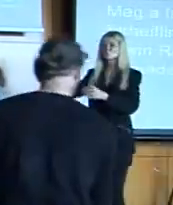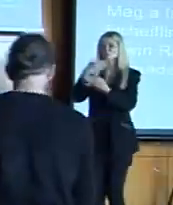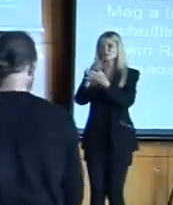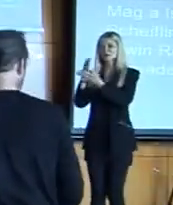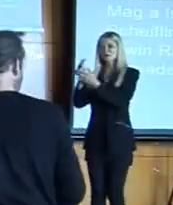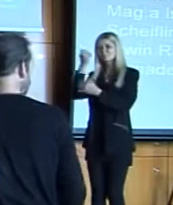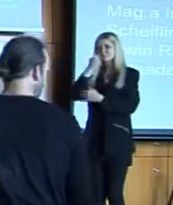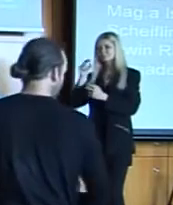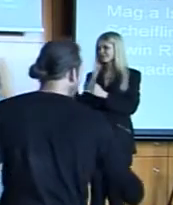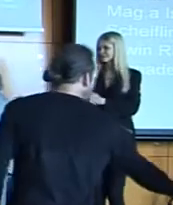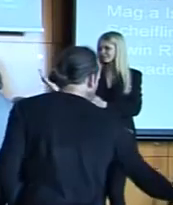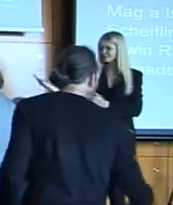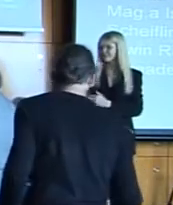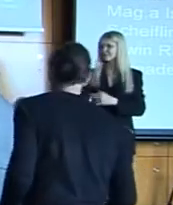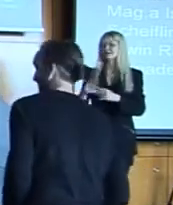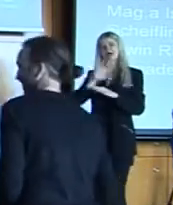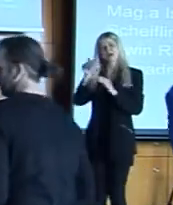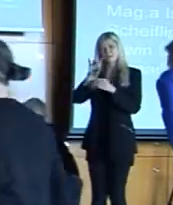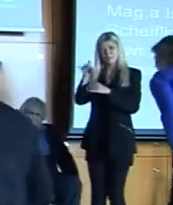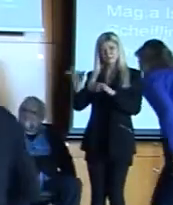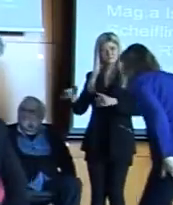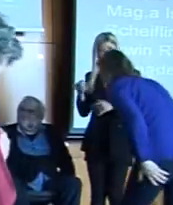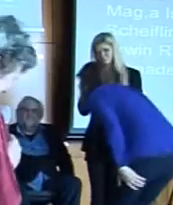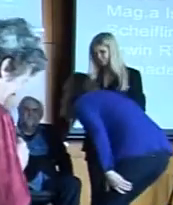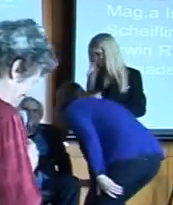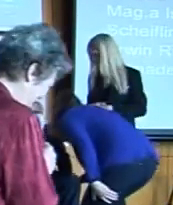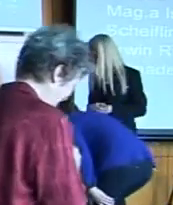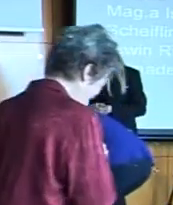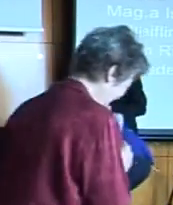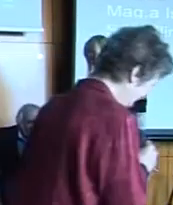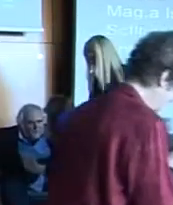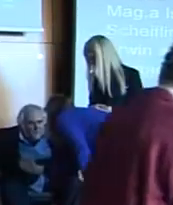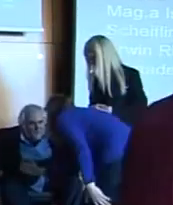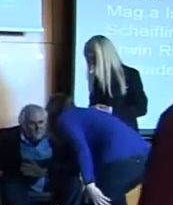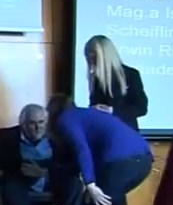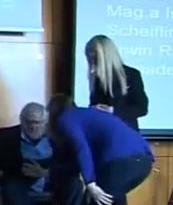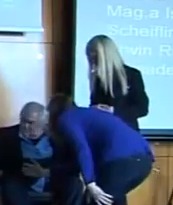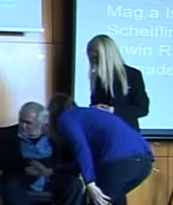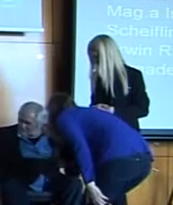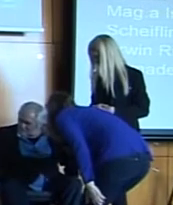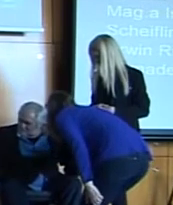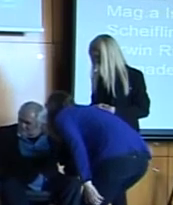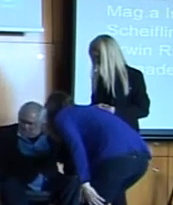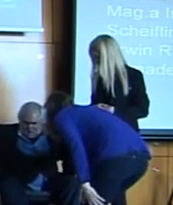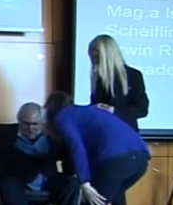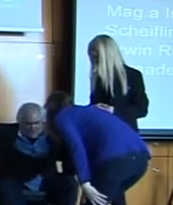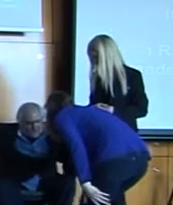alle einen Platz? Probieren wir es einmal so. Wie, ja, schön der Reihe nach, ja.